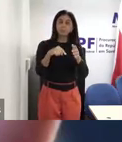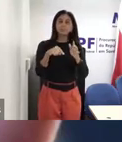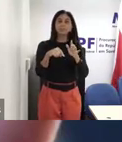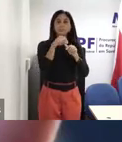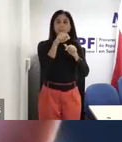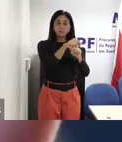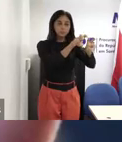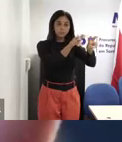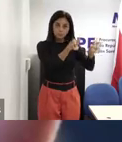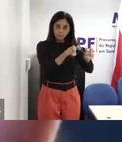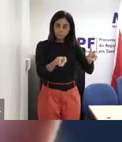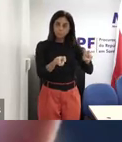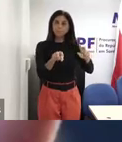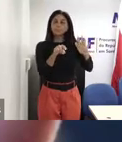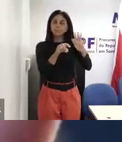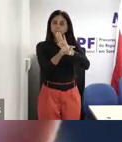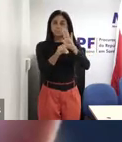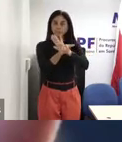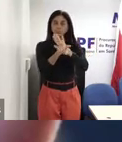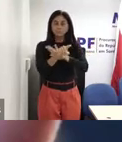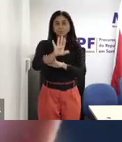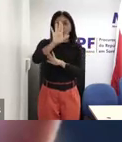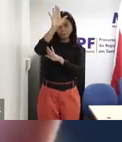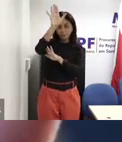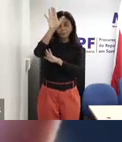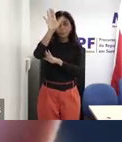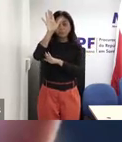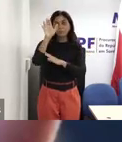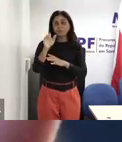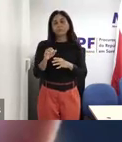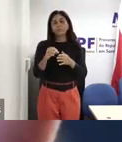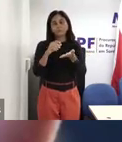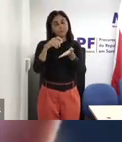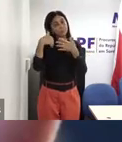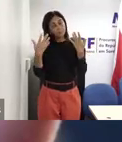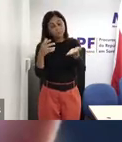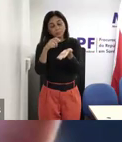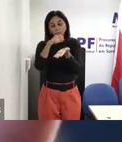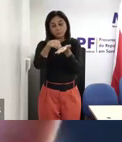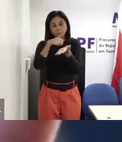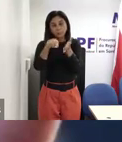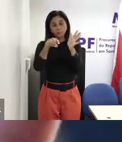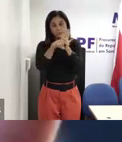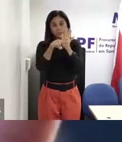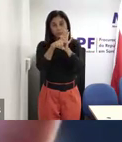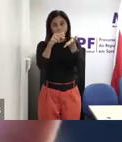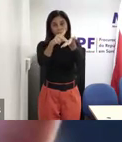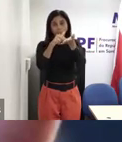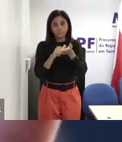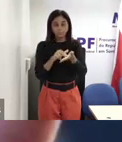palavra basta solicitar o microfone ou então apenas escrever num papel que um dos nossos